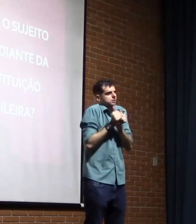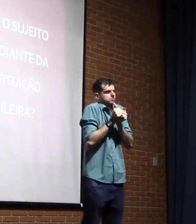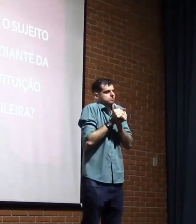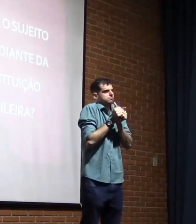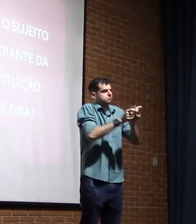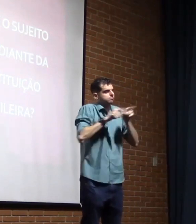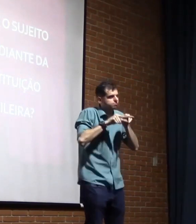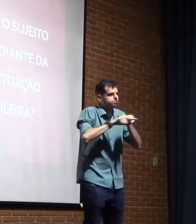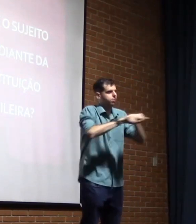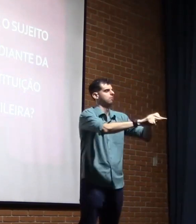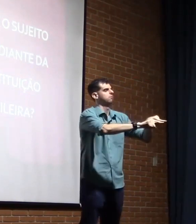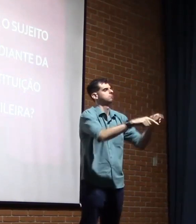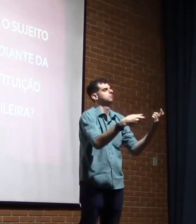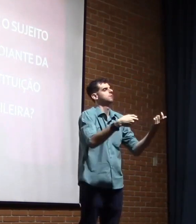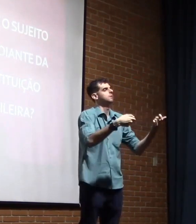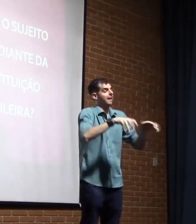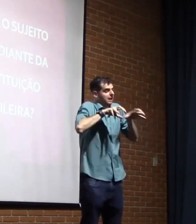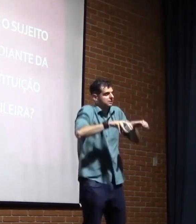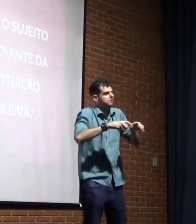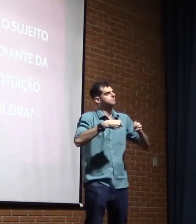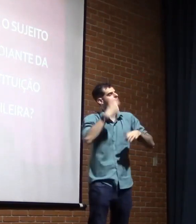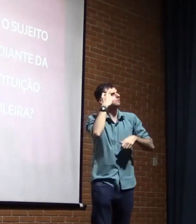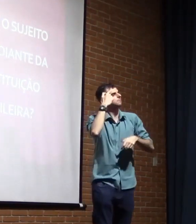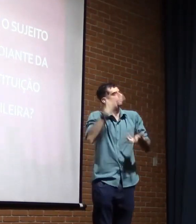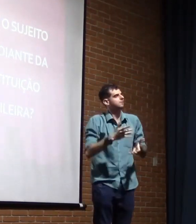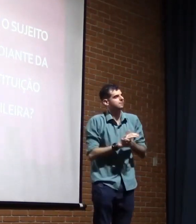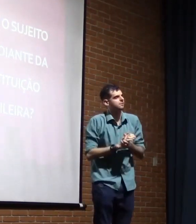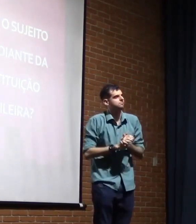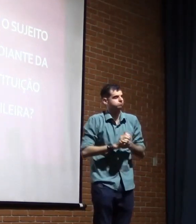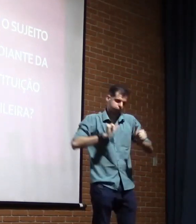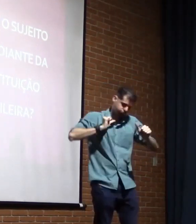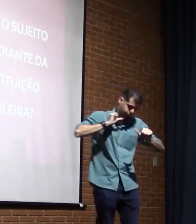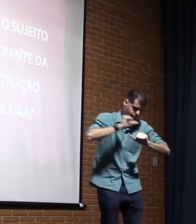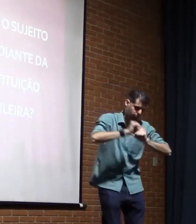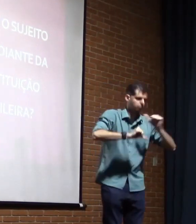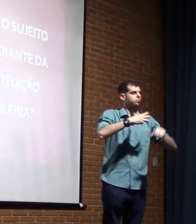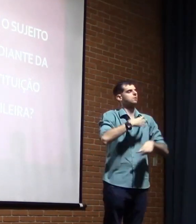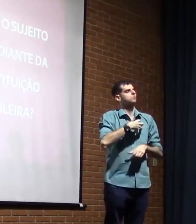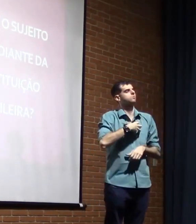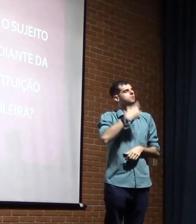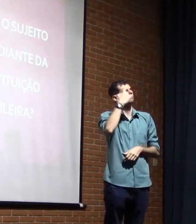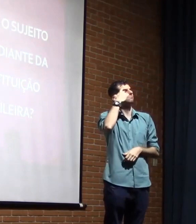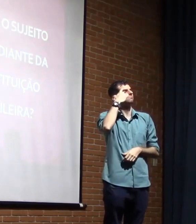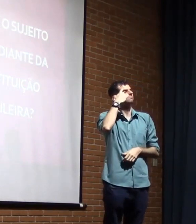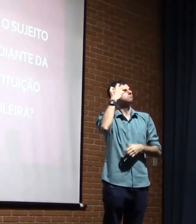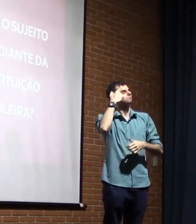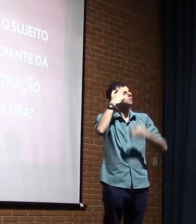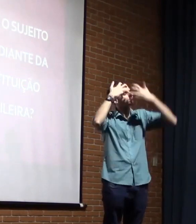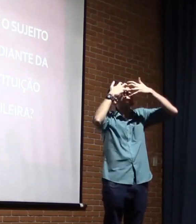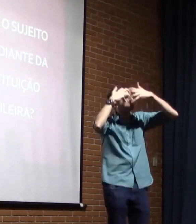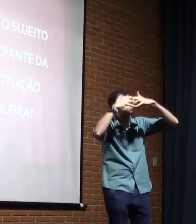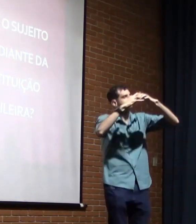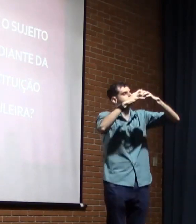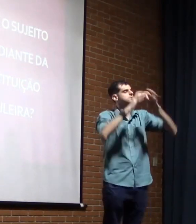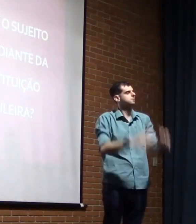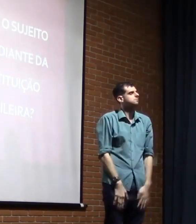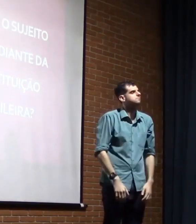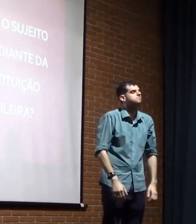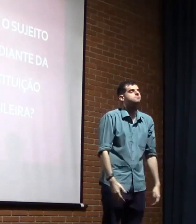estão inseridos na mesma sociedade, então essa igualdade, ela precisa também existir dentro da mesma sociedade, né? Então esse é o